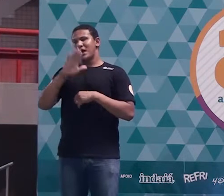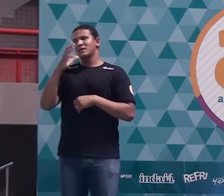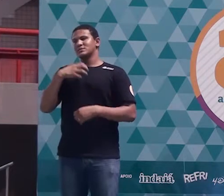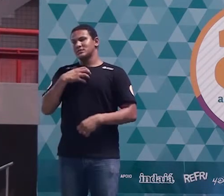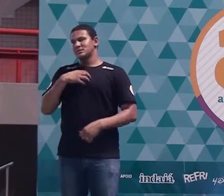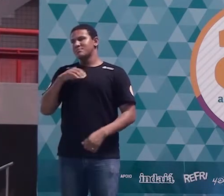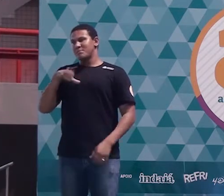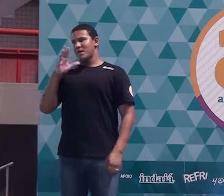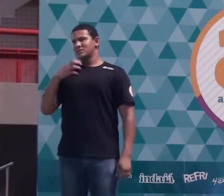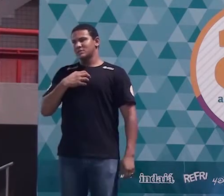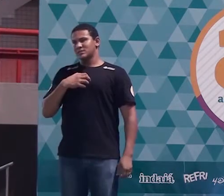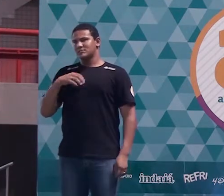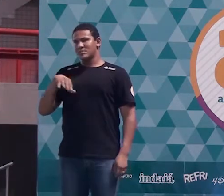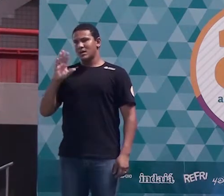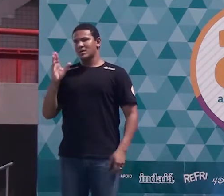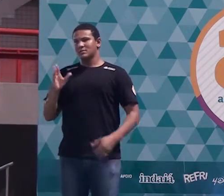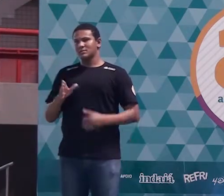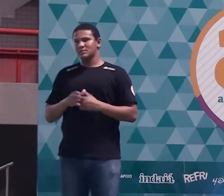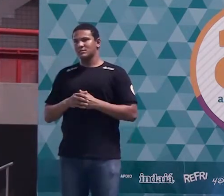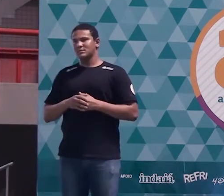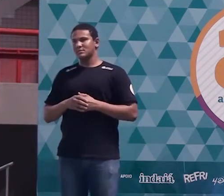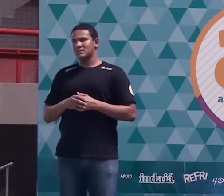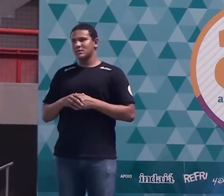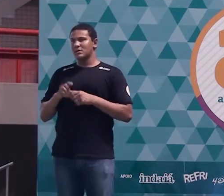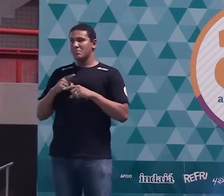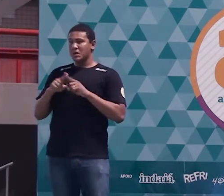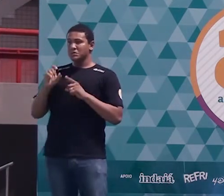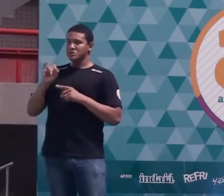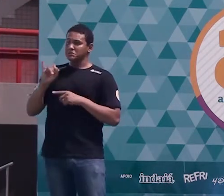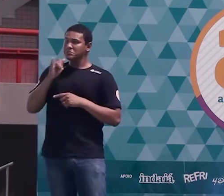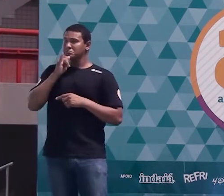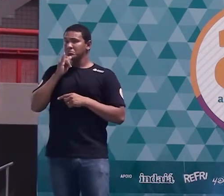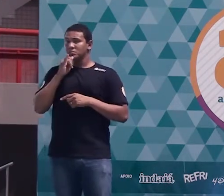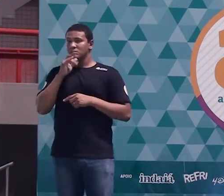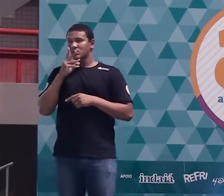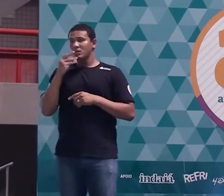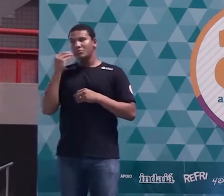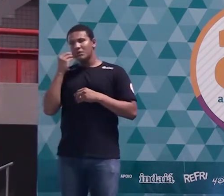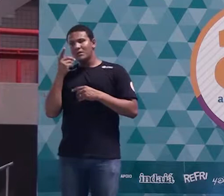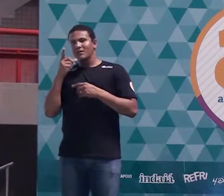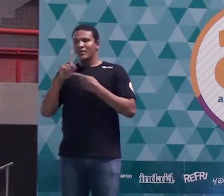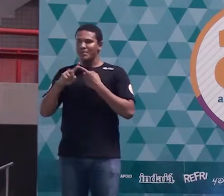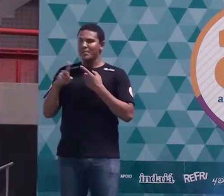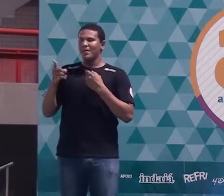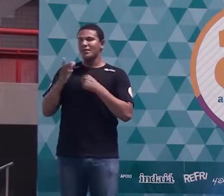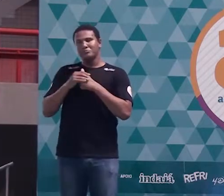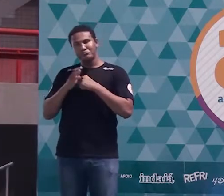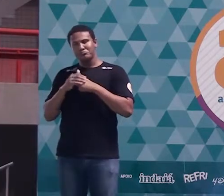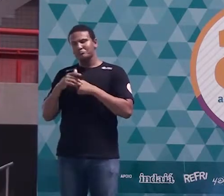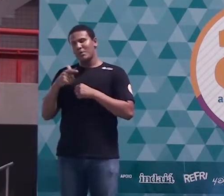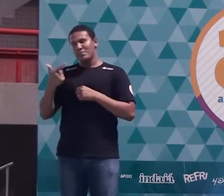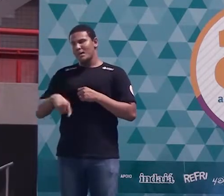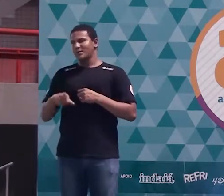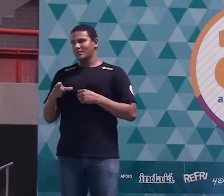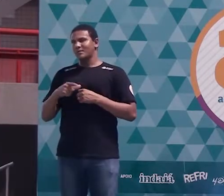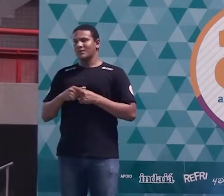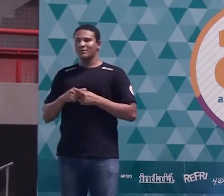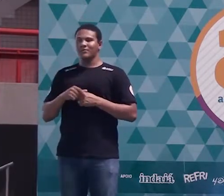mulheres são bem sensíveis, ainda bem. Agora, se fizer as duas coisas, se der a poesia, o beijo e abraço, ela vai ficar mais feliz, tá certo?